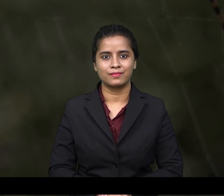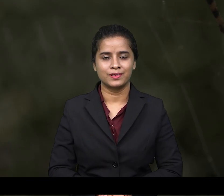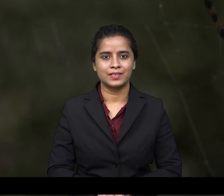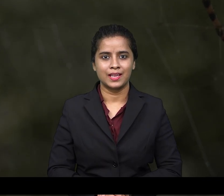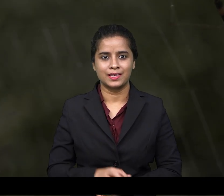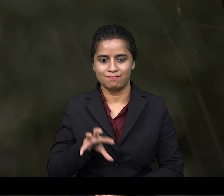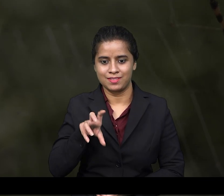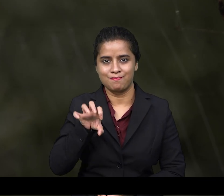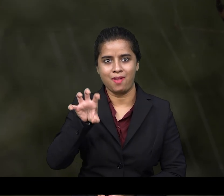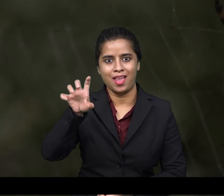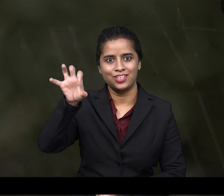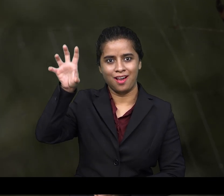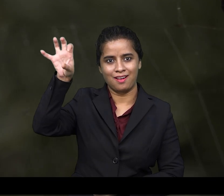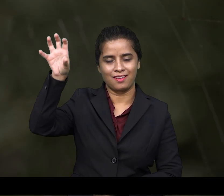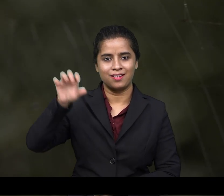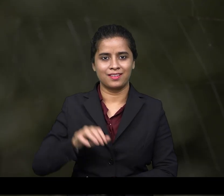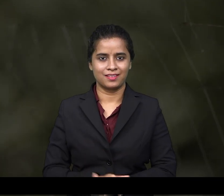मकड़ी,